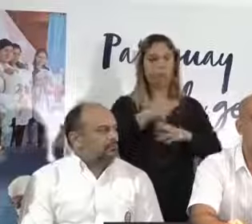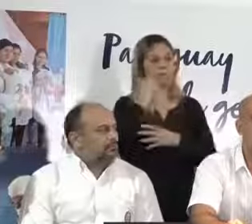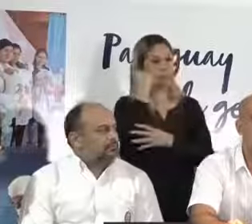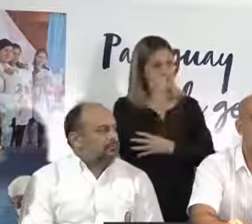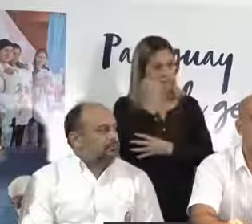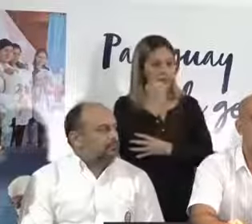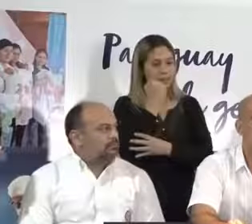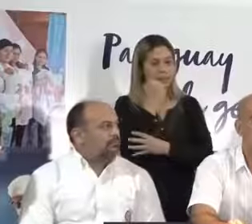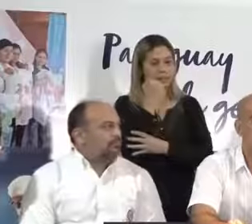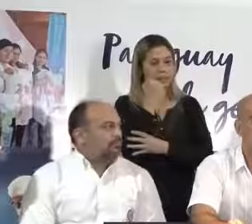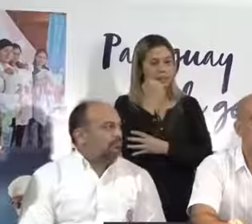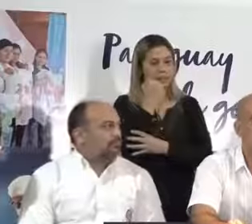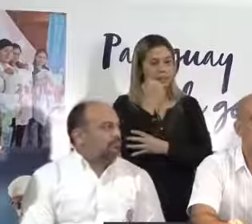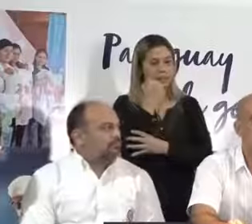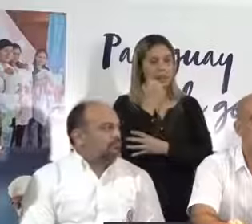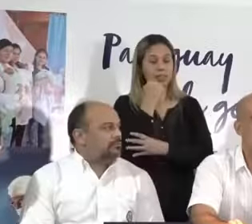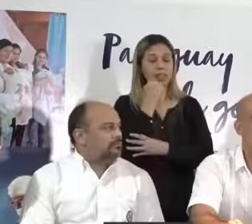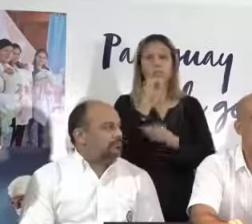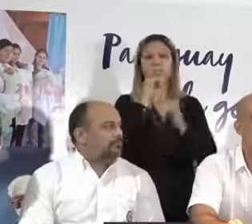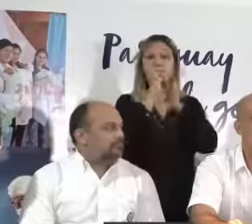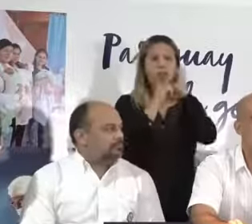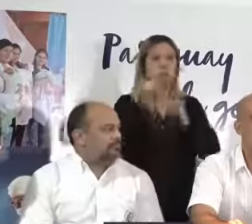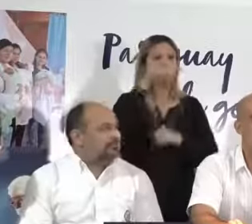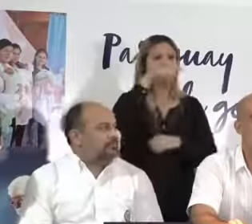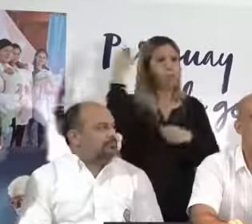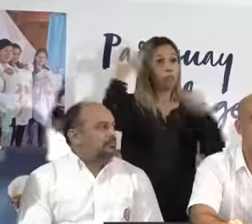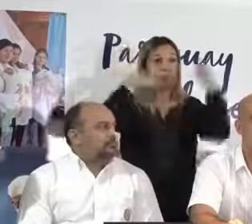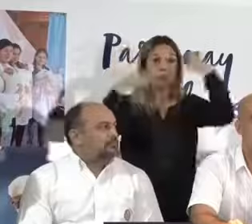importante también, que ninguna información